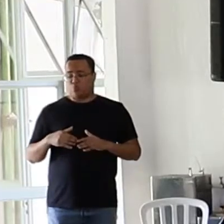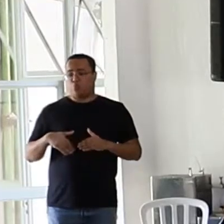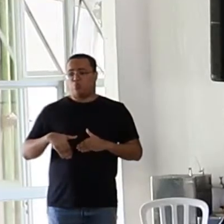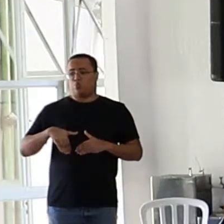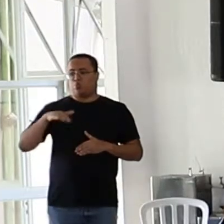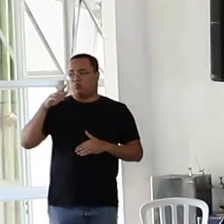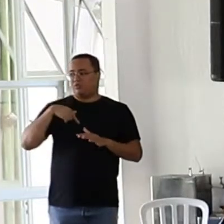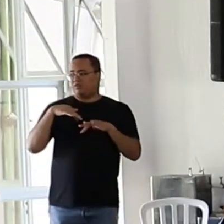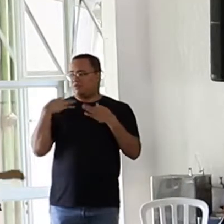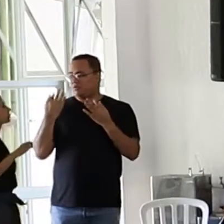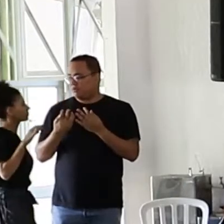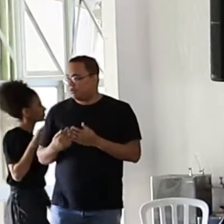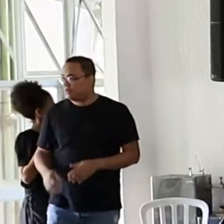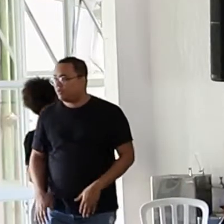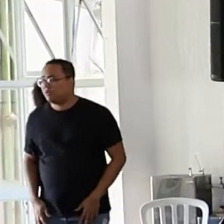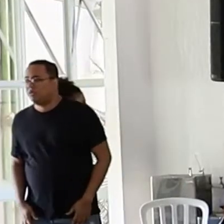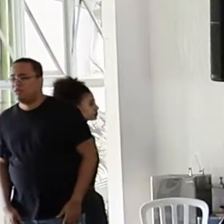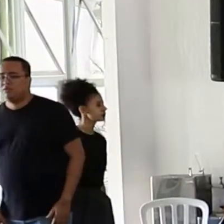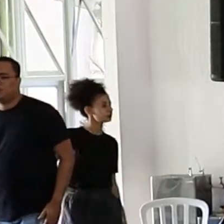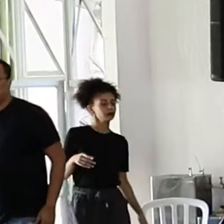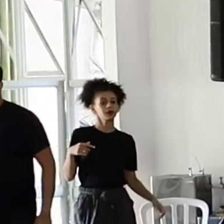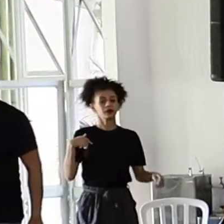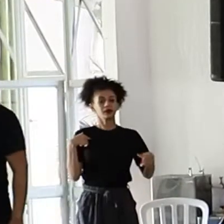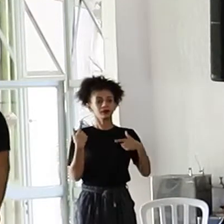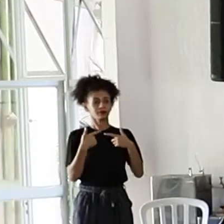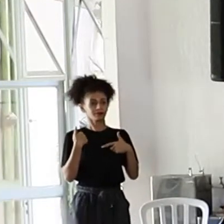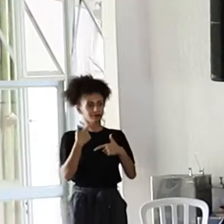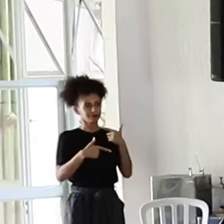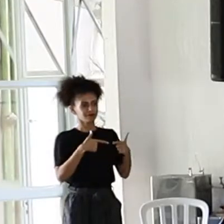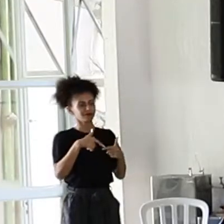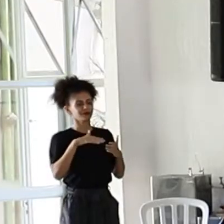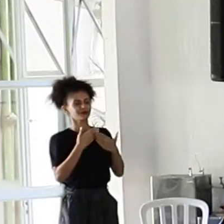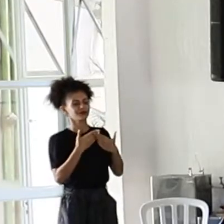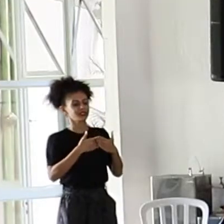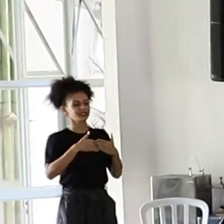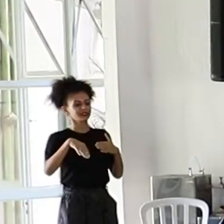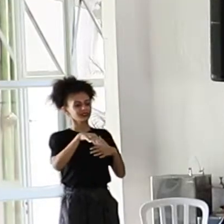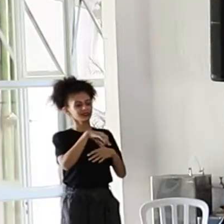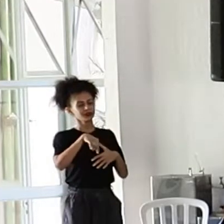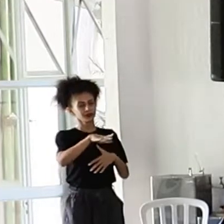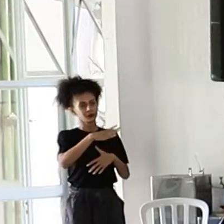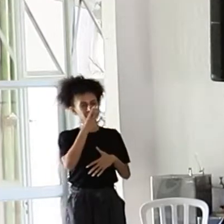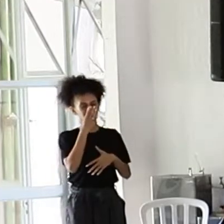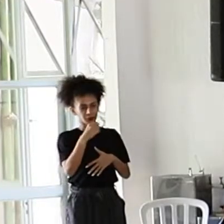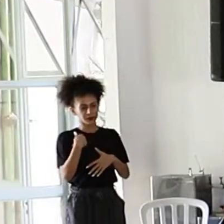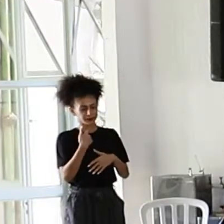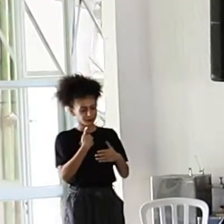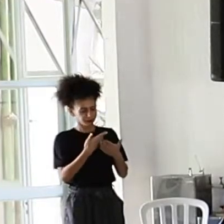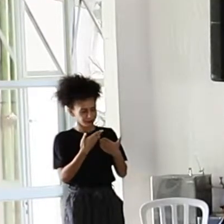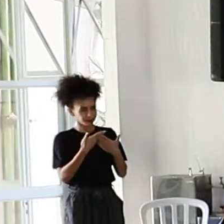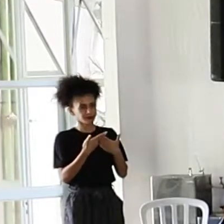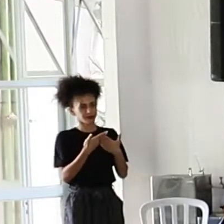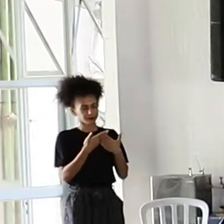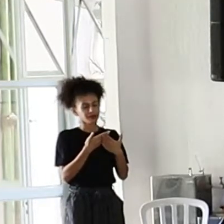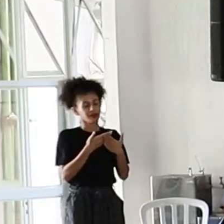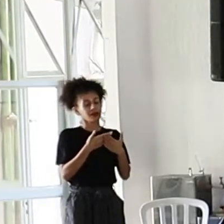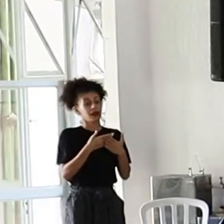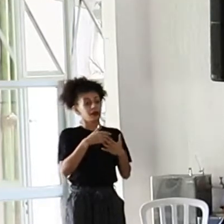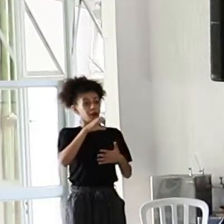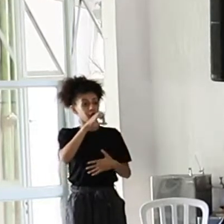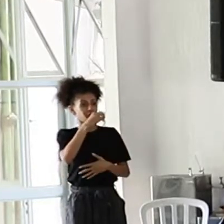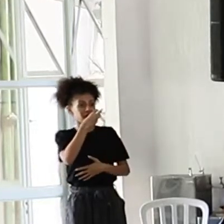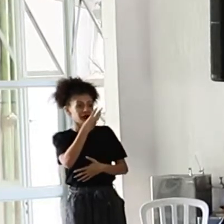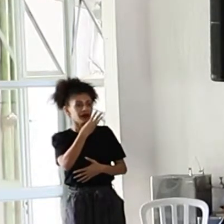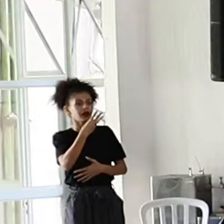família foi criada aqui meus irmãos meus estudamos nos colégios do Guará e é